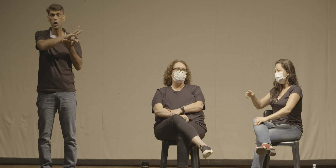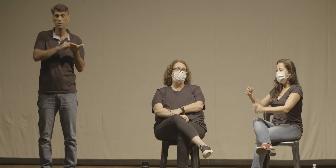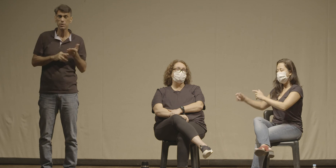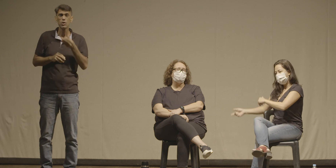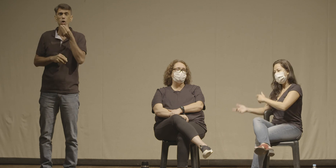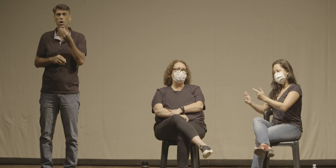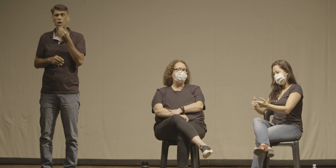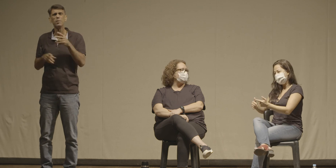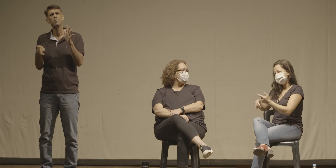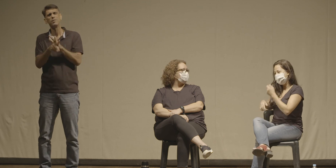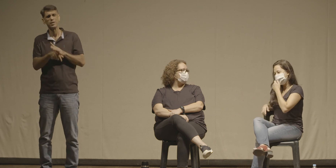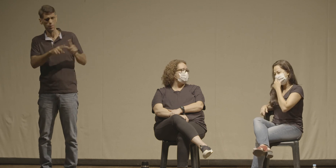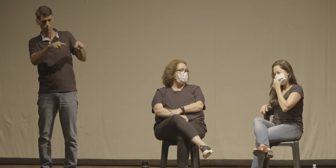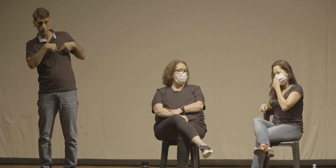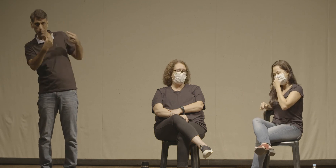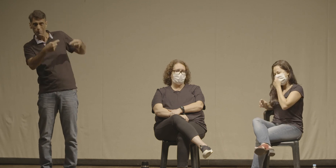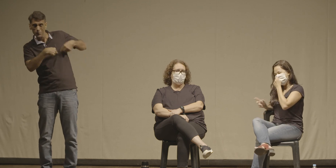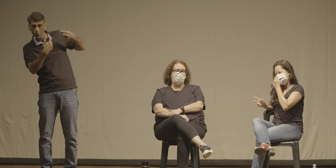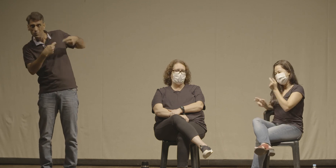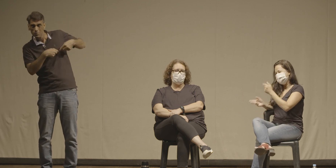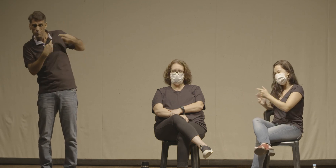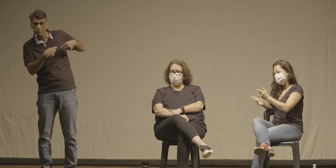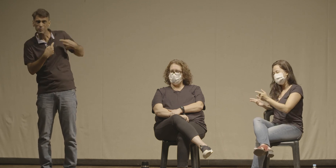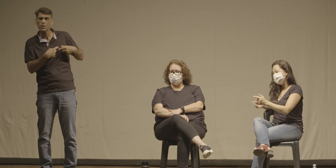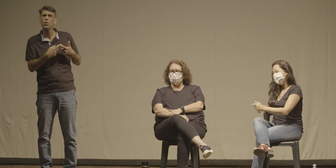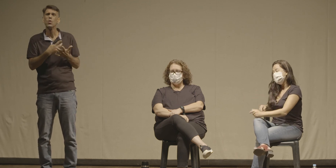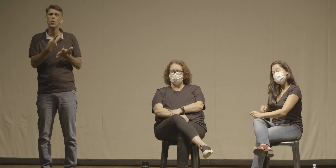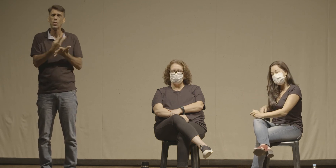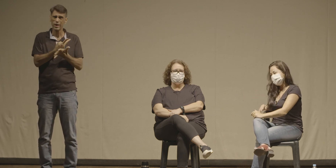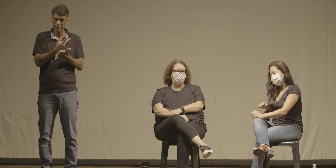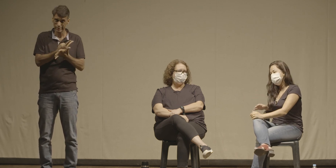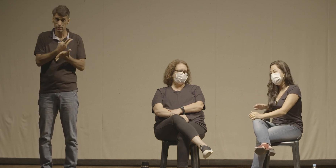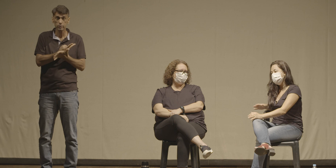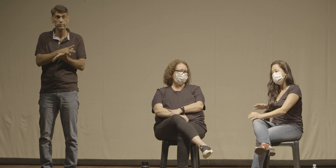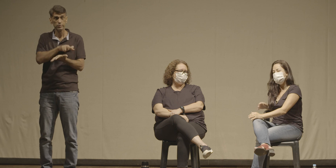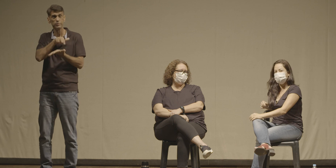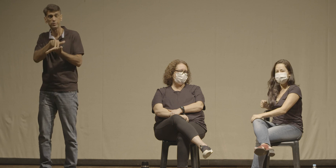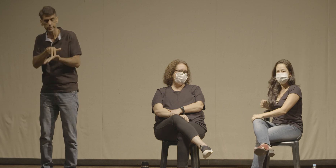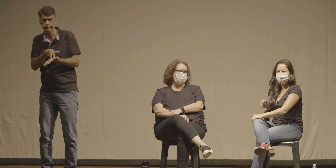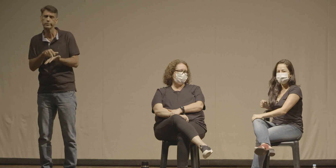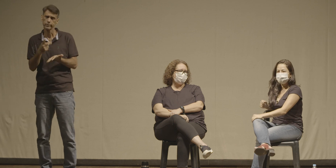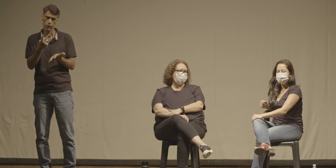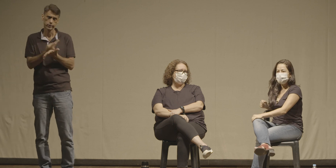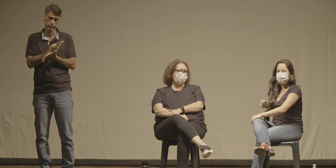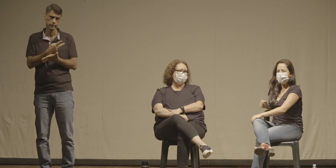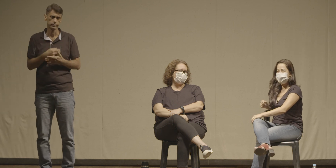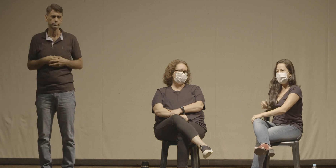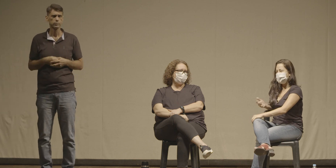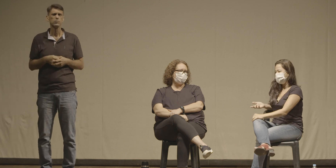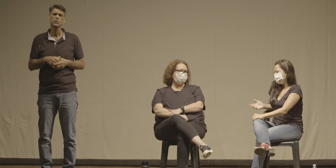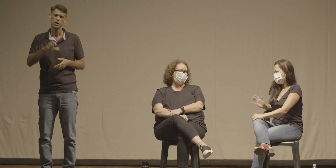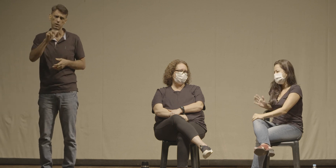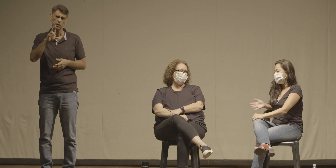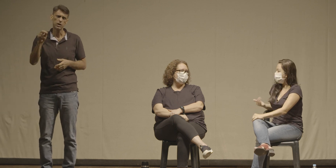o que o algoz faz, né? É a repetição da vítima. E isso é muito comum. É claro